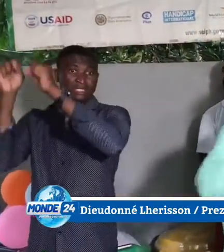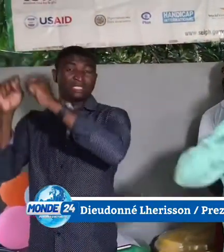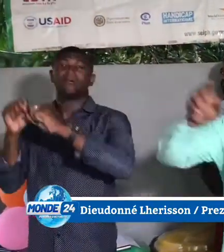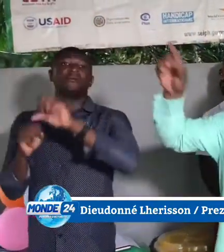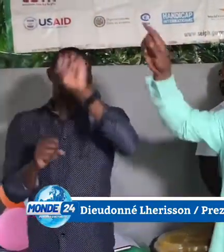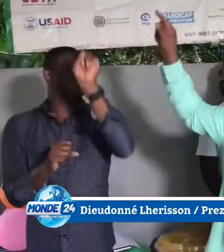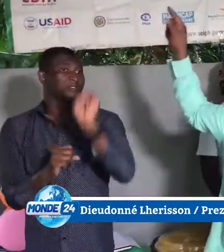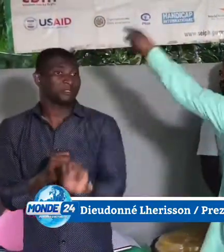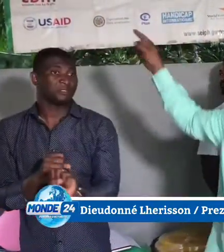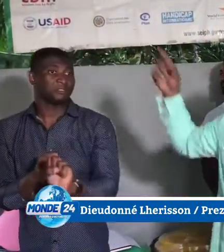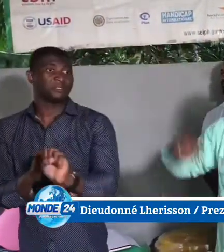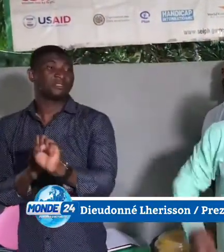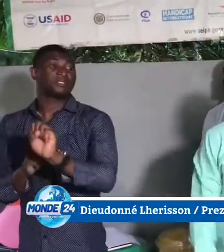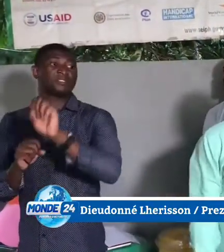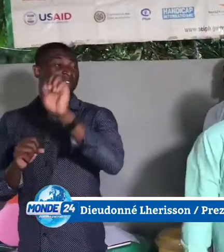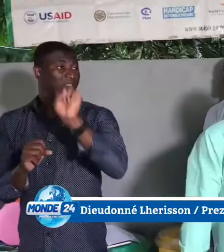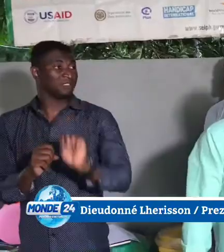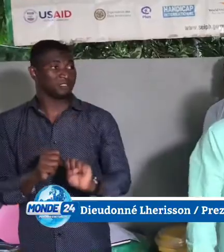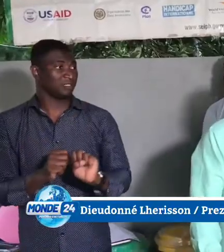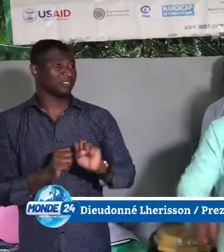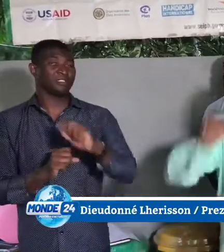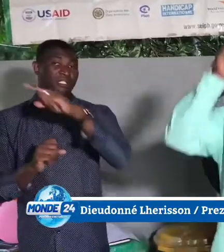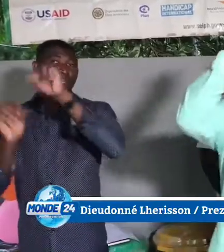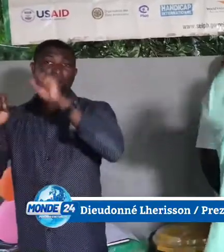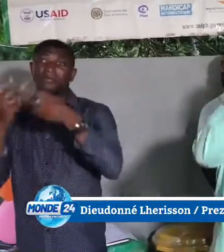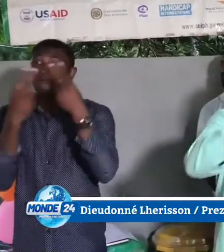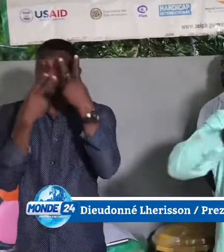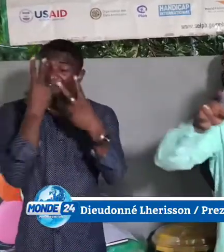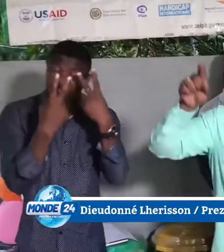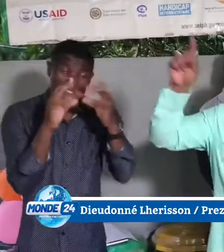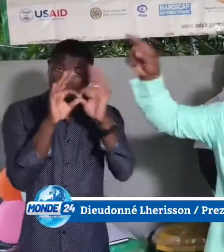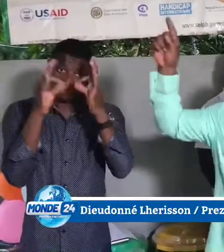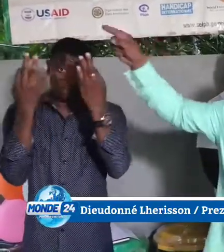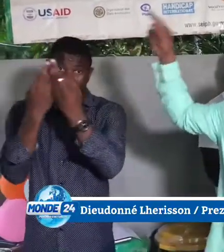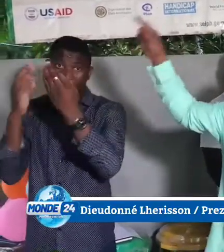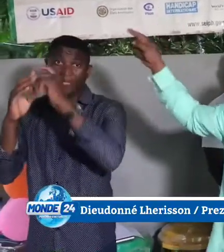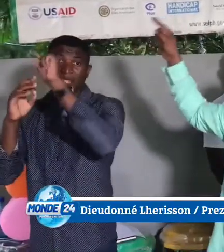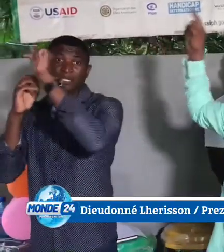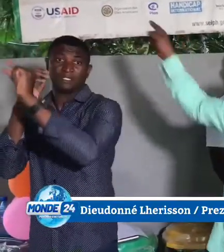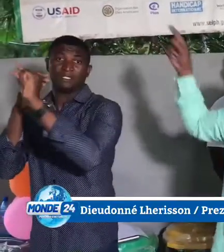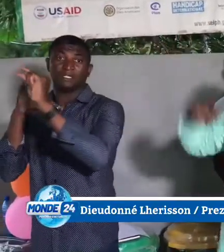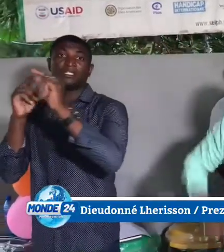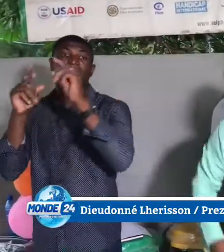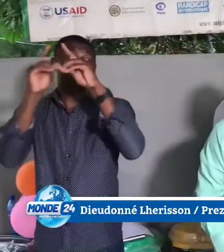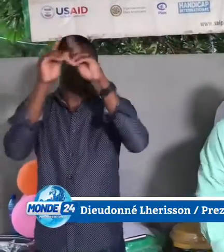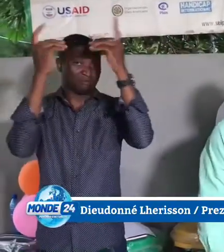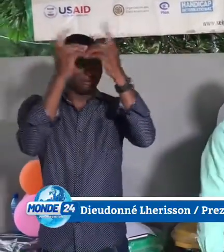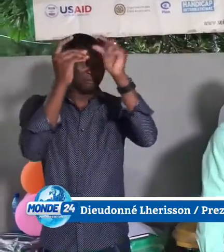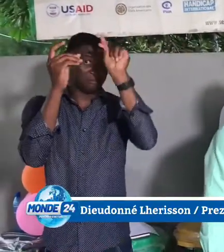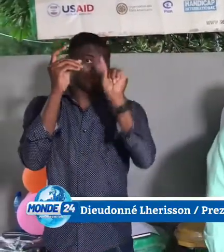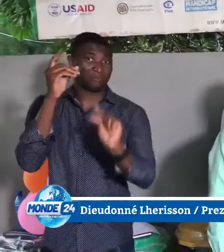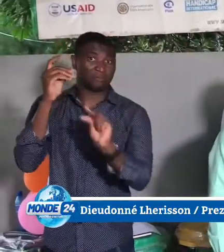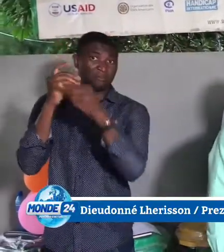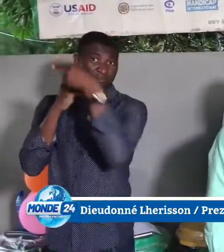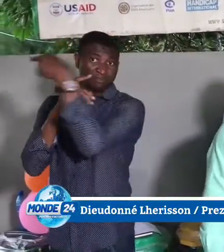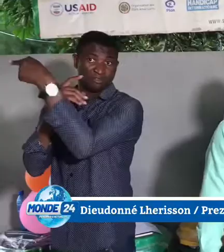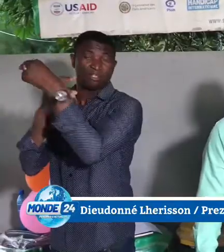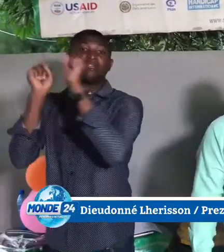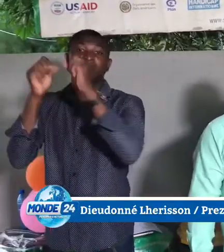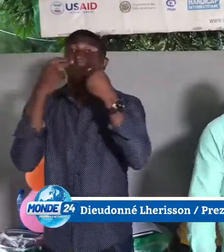non-sud t'avons qu'à aller en famille. Mon grand-est t'avons qu'à aller en famille. Je dis,